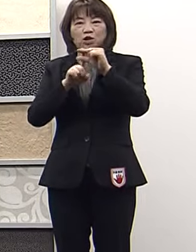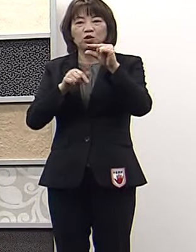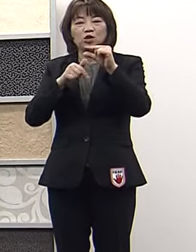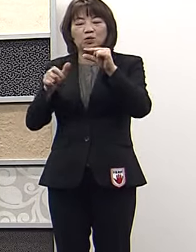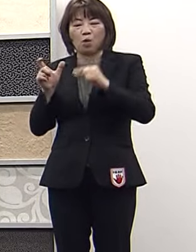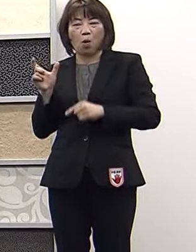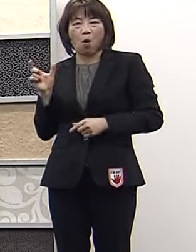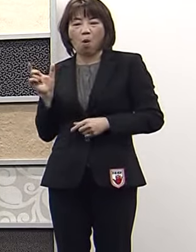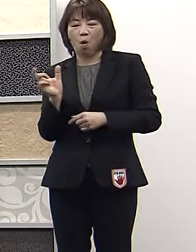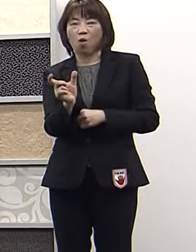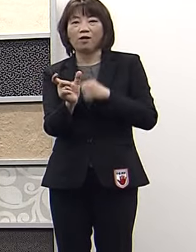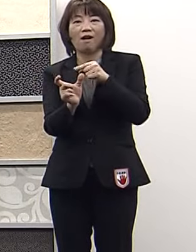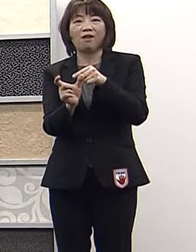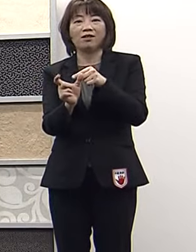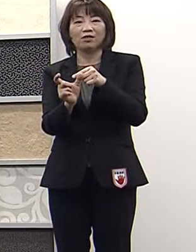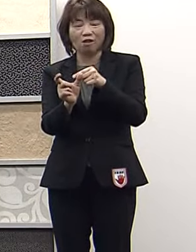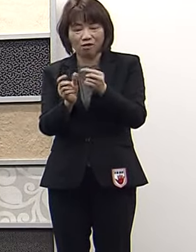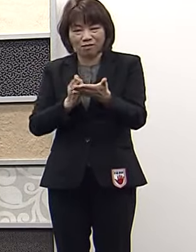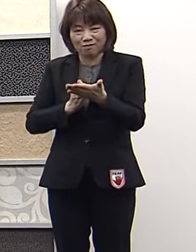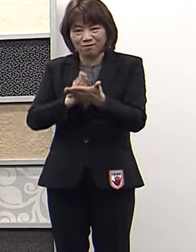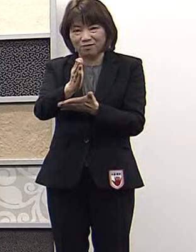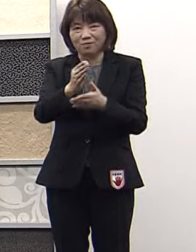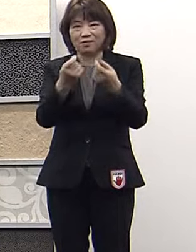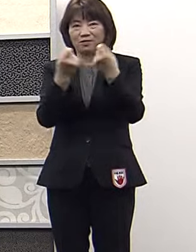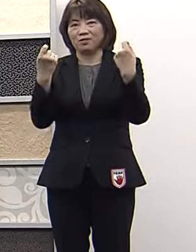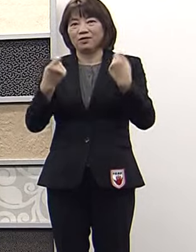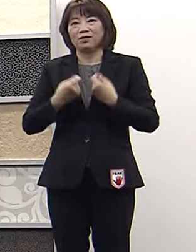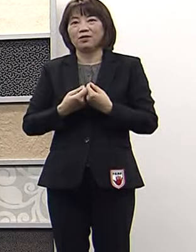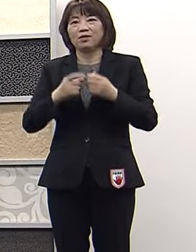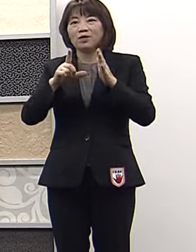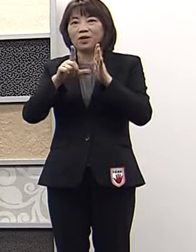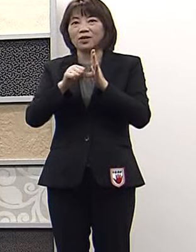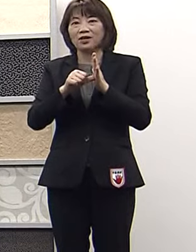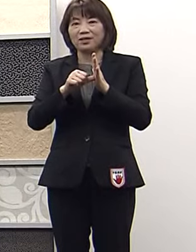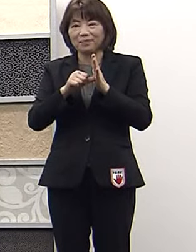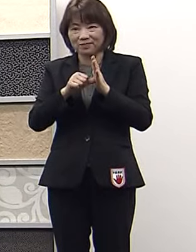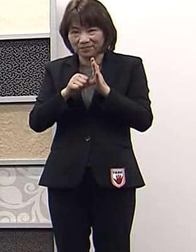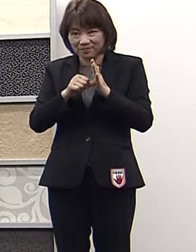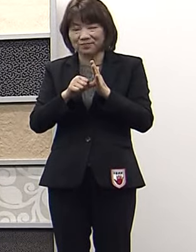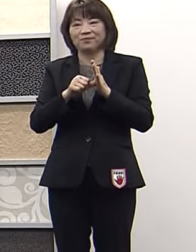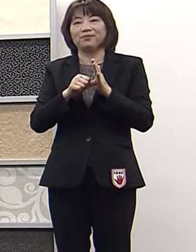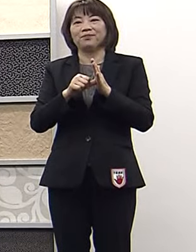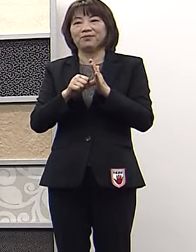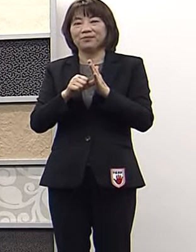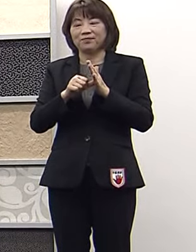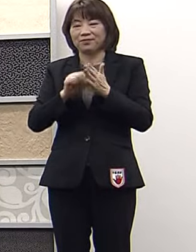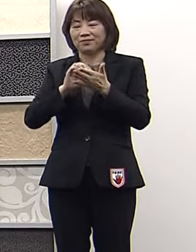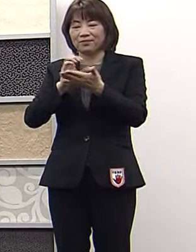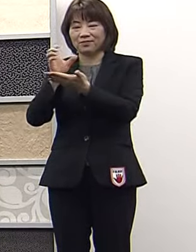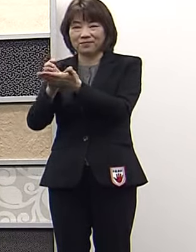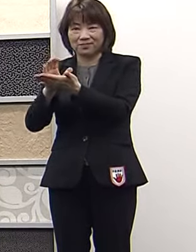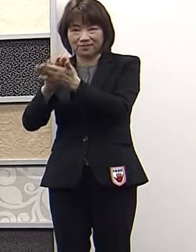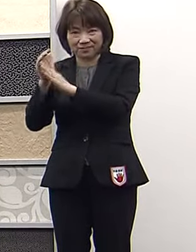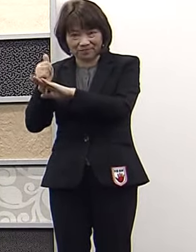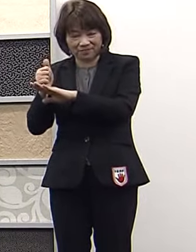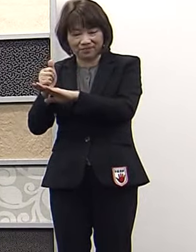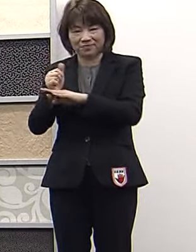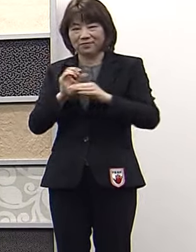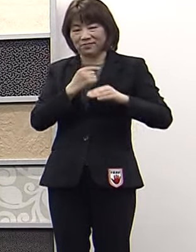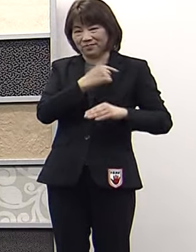ですね、開通式の時だったんですけれども、お目にかかってお話をする中で、いや実は山